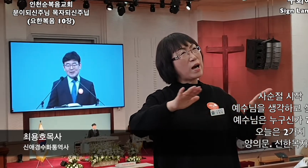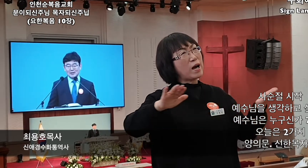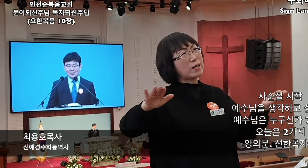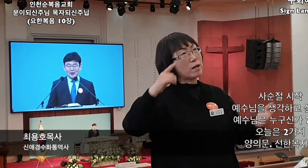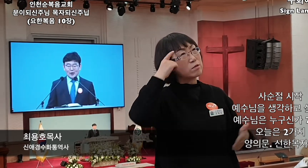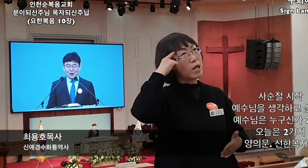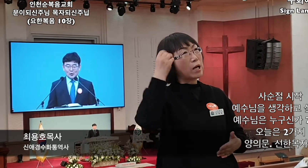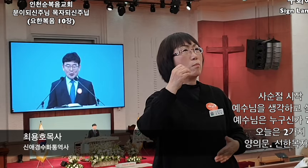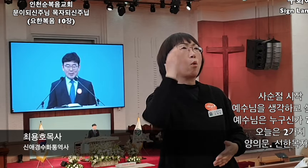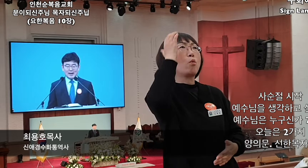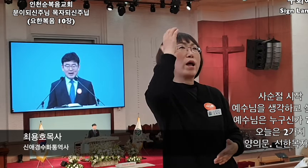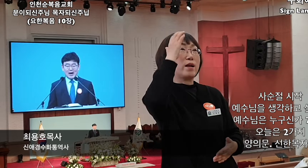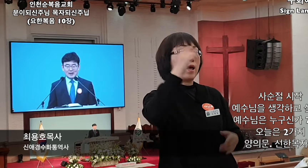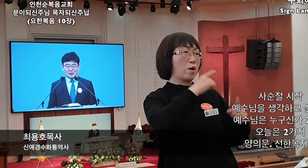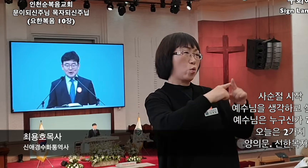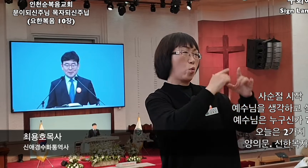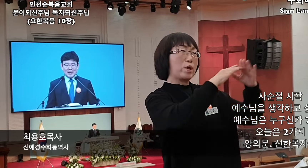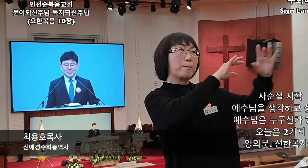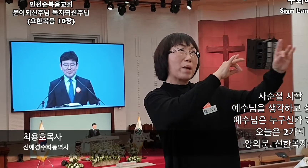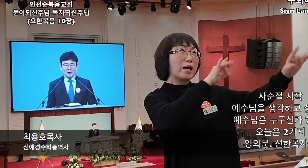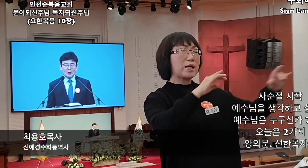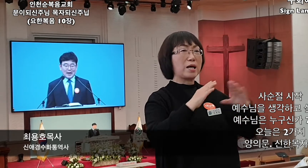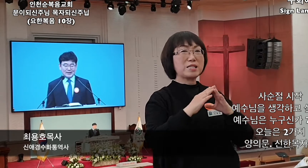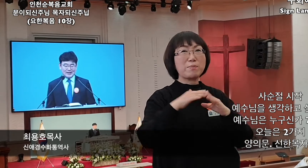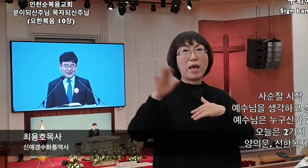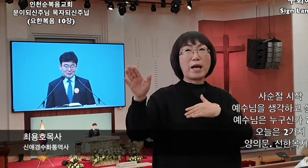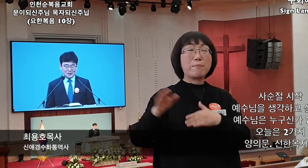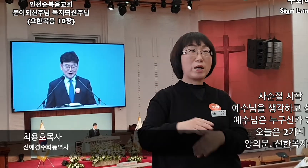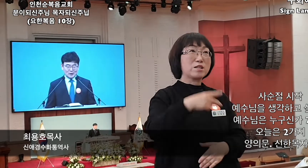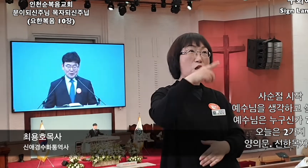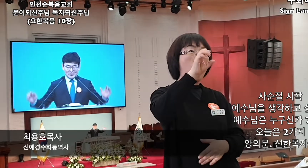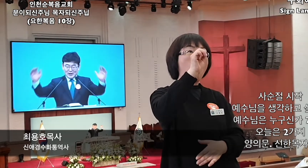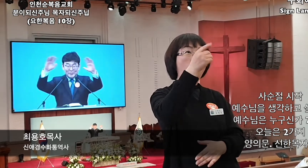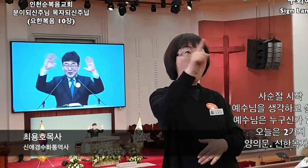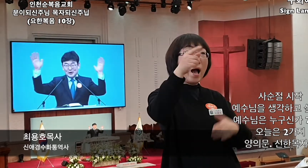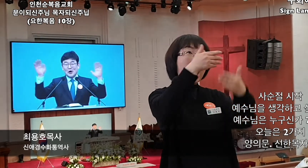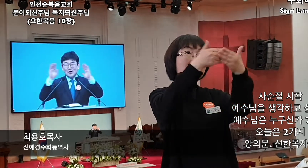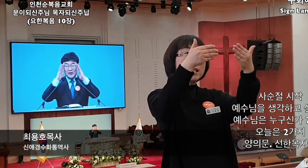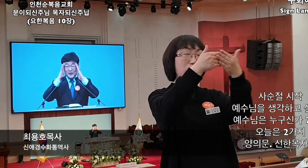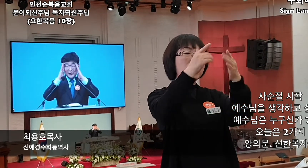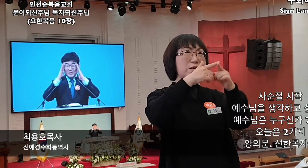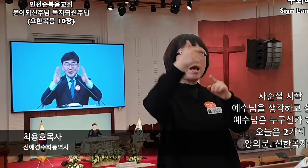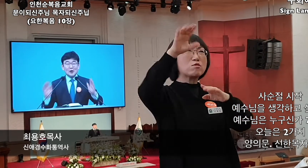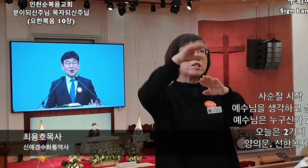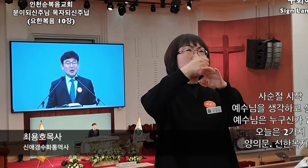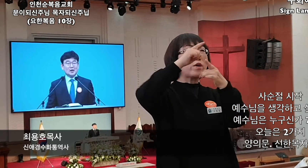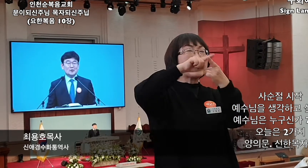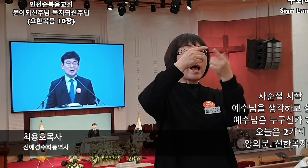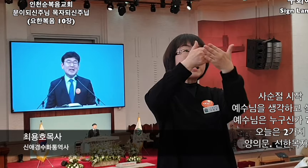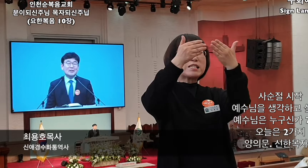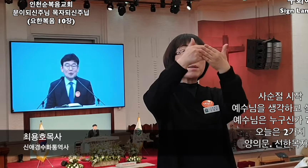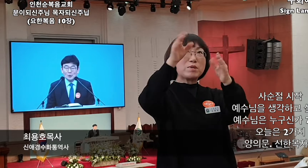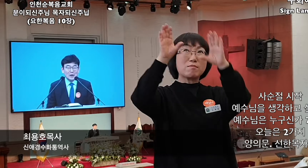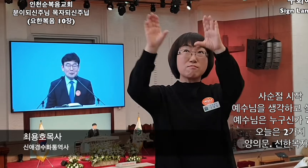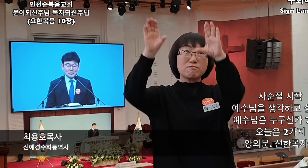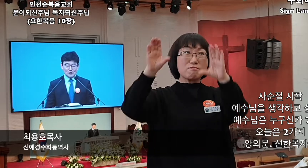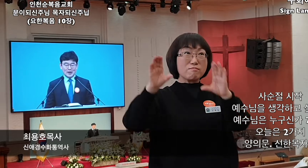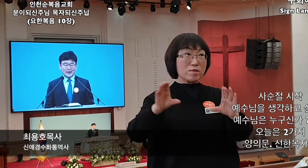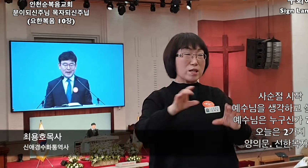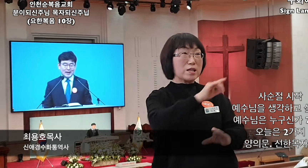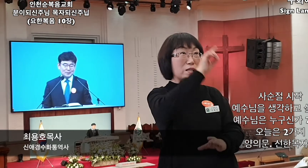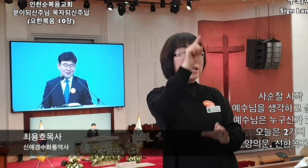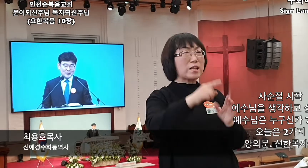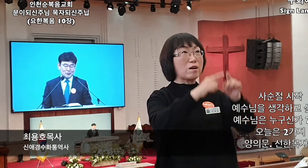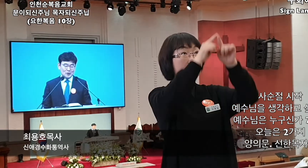곤란합니다. 교회마다 그리고 집에 가면 성화들 무슨 그림들이 좀 걸려있죠. 거기 단골로 나오는 것